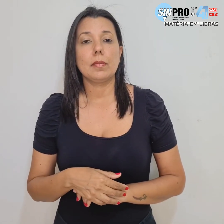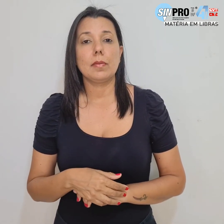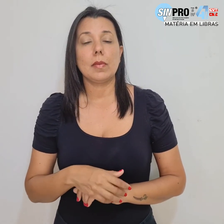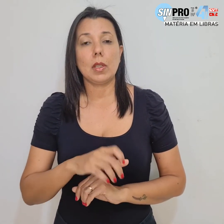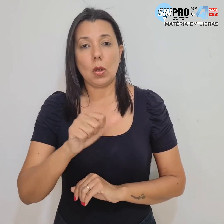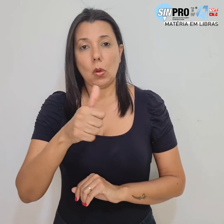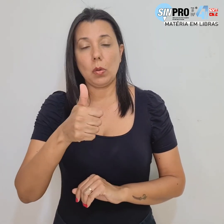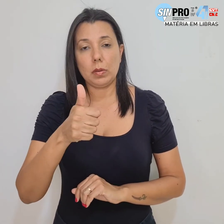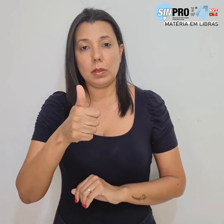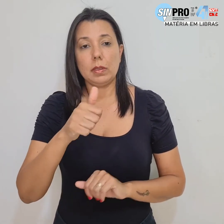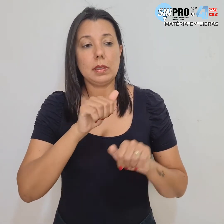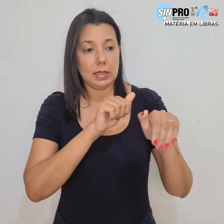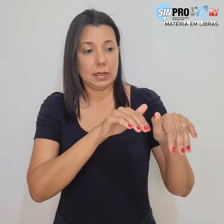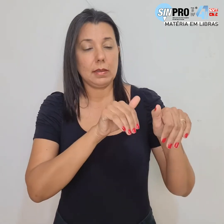11 de setembro,